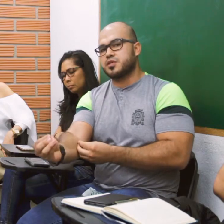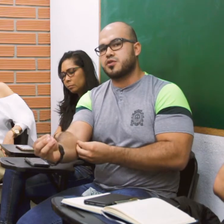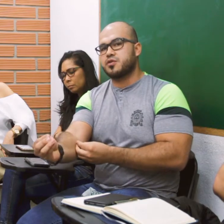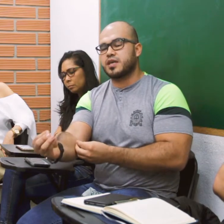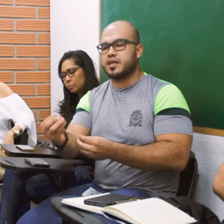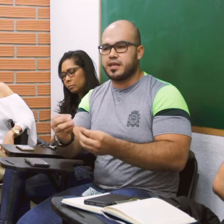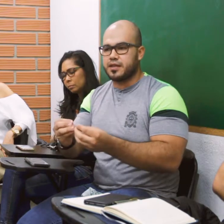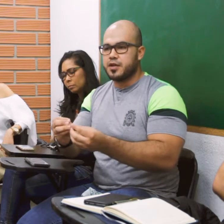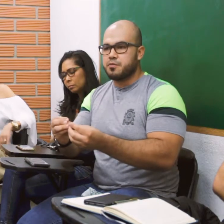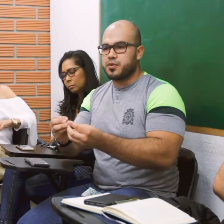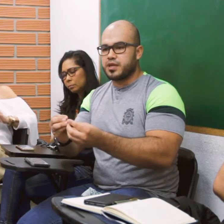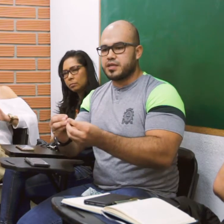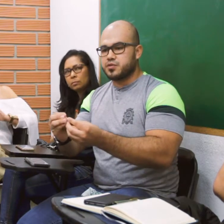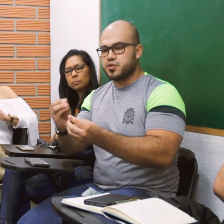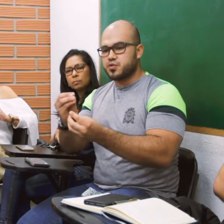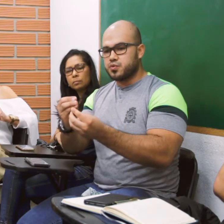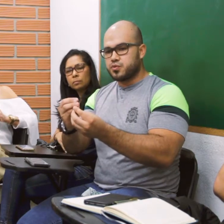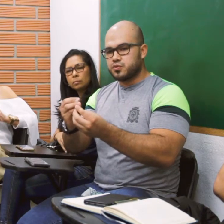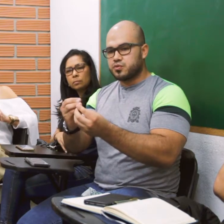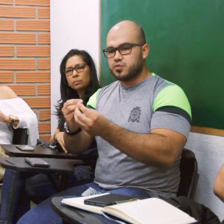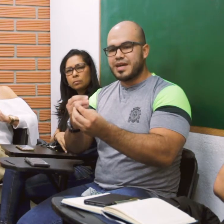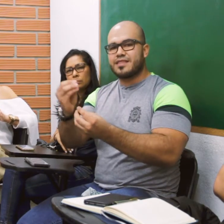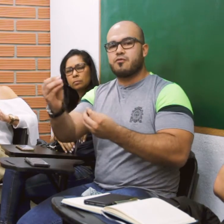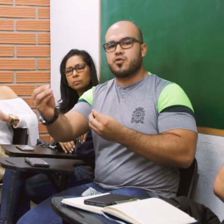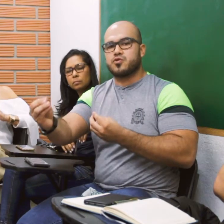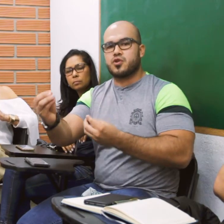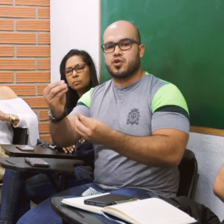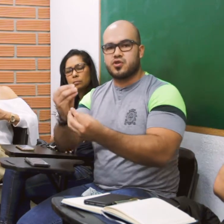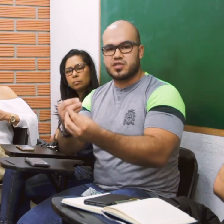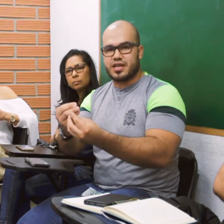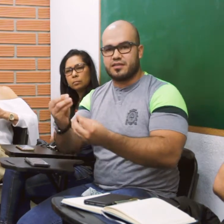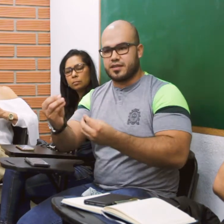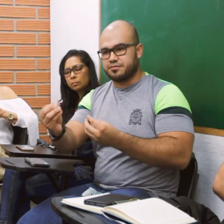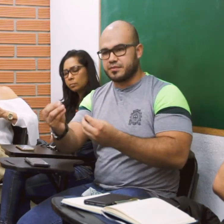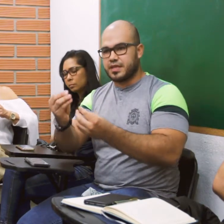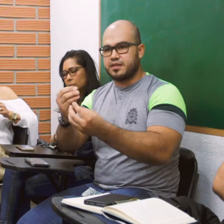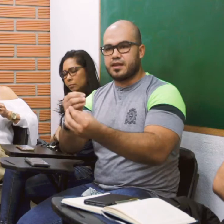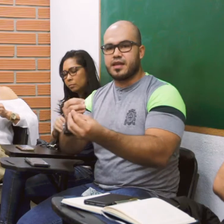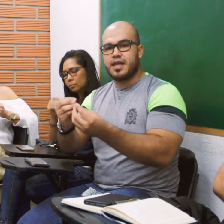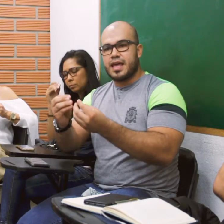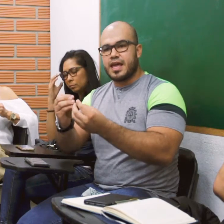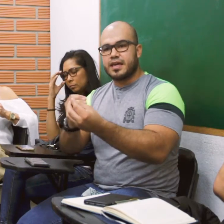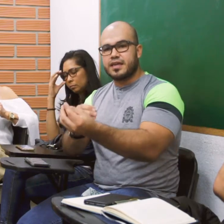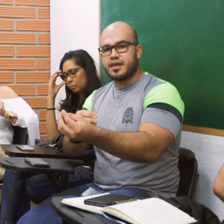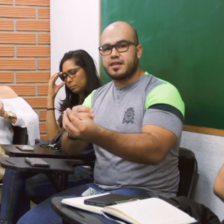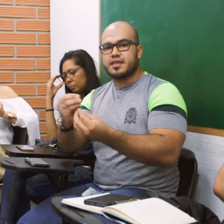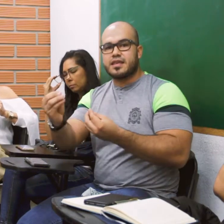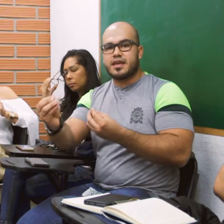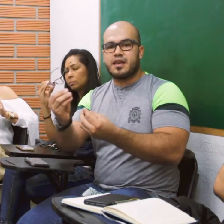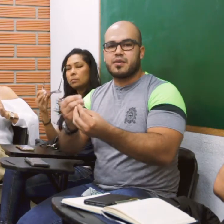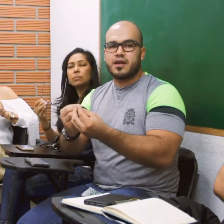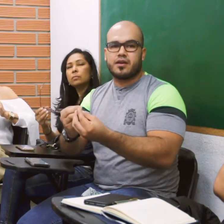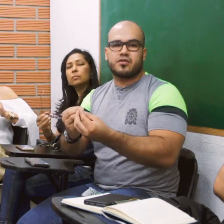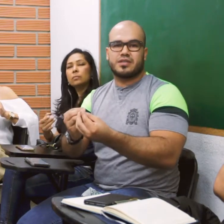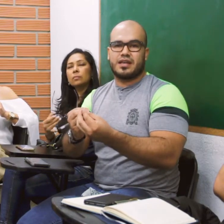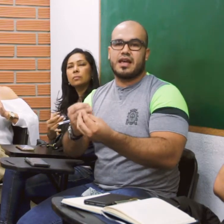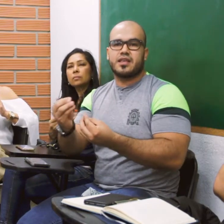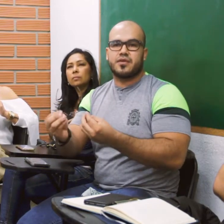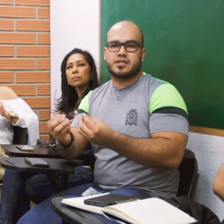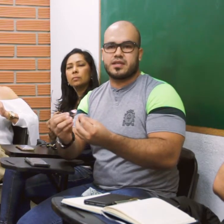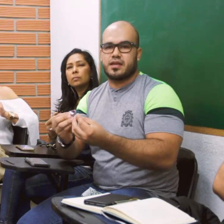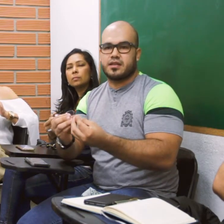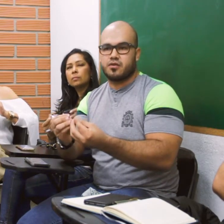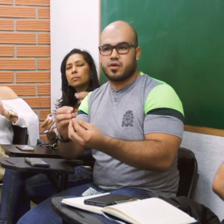vuelvo y menciono equidad? Porque esto es una devolución constante entre equidad y el manejo de